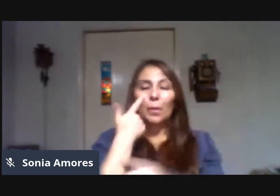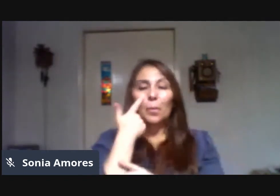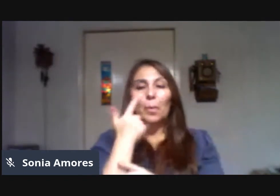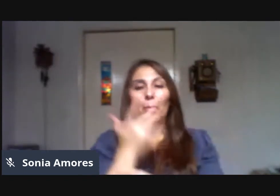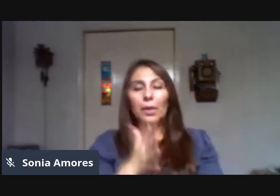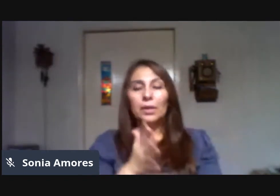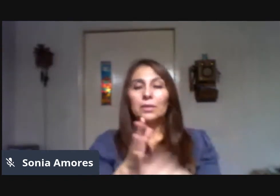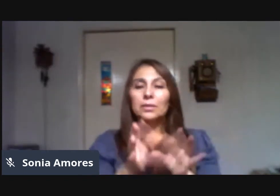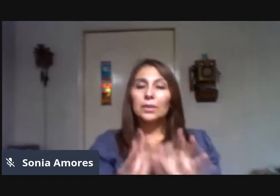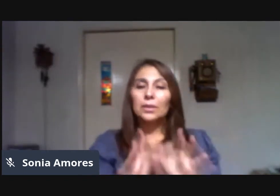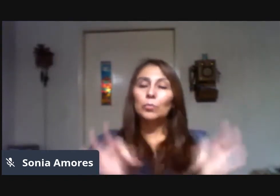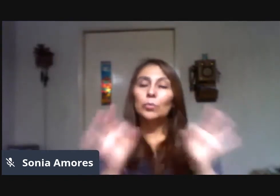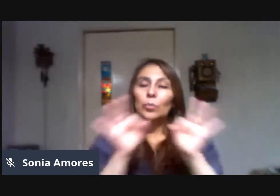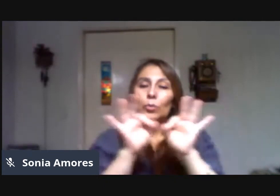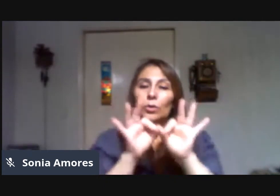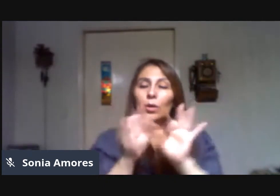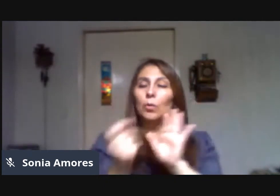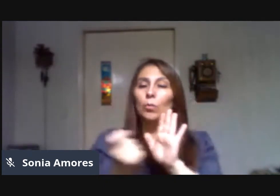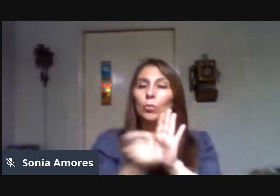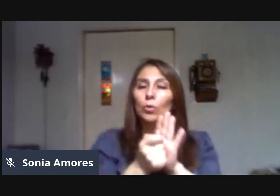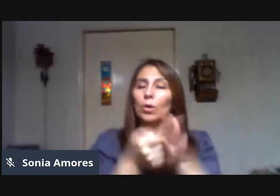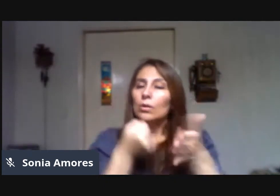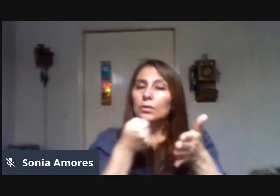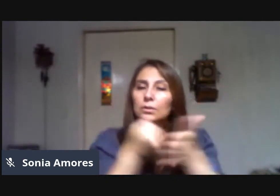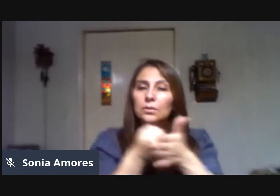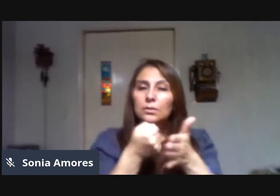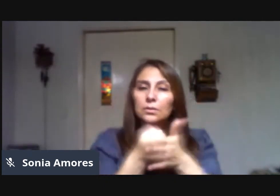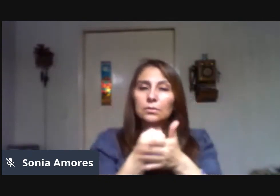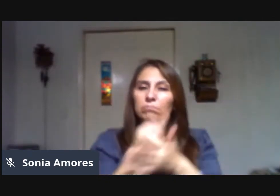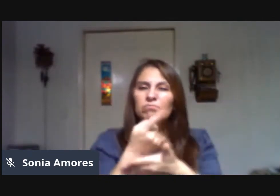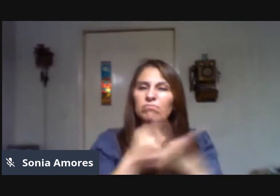importante insistir en